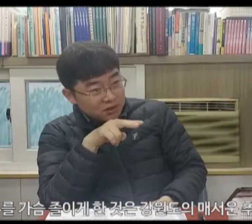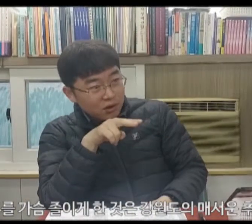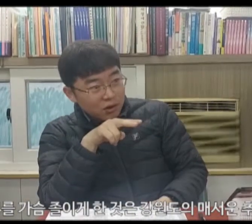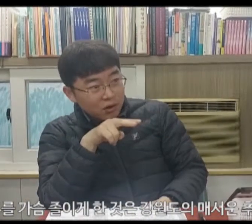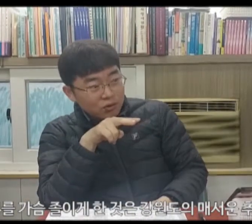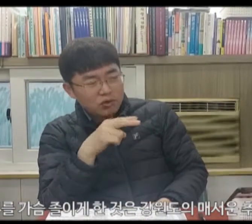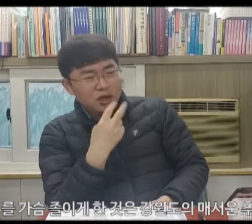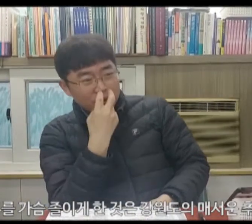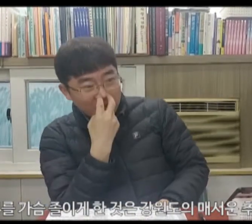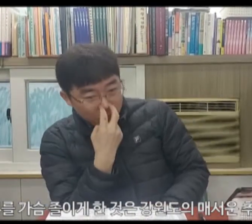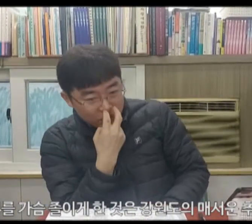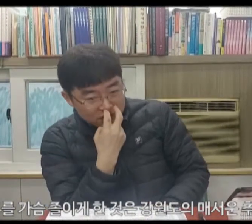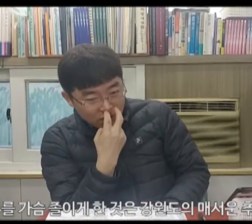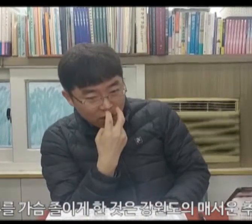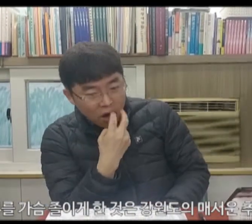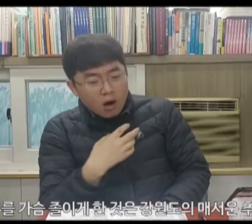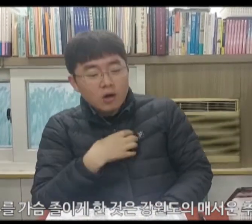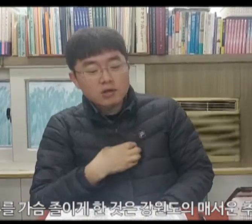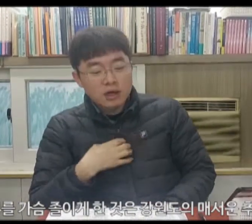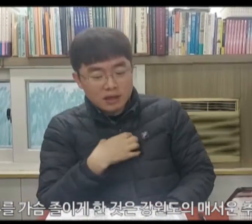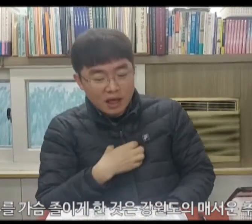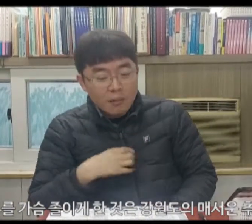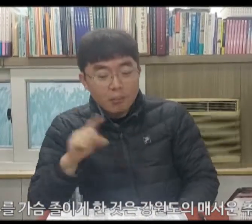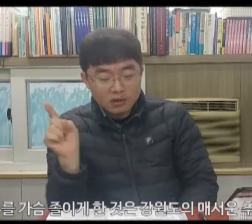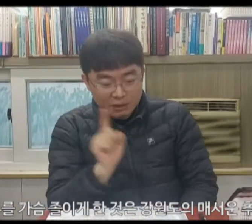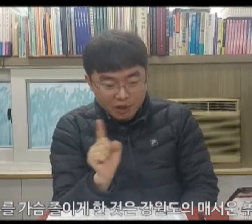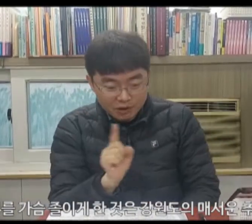보면서 또는 이렇게 보면서 걱정한 게 뭐냐면,